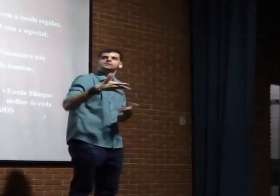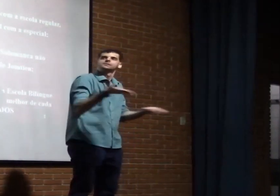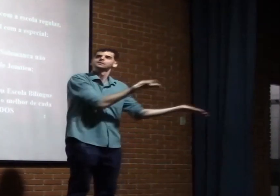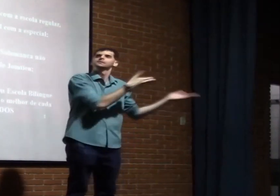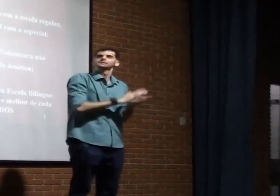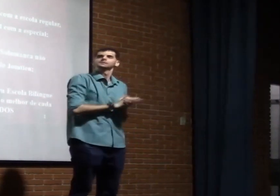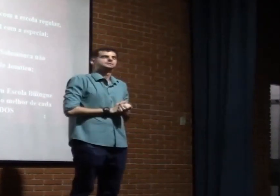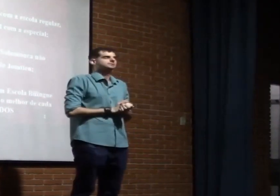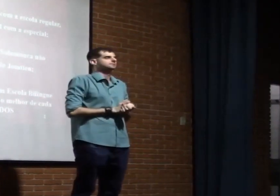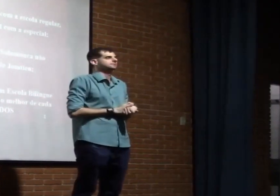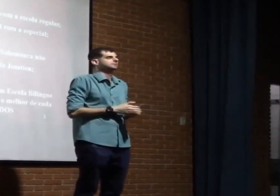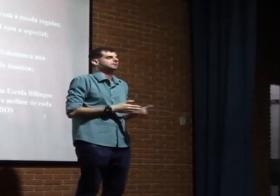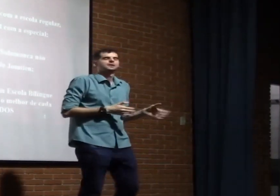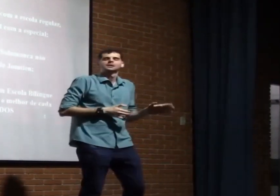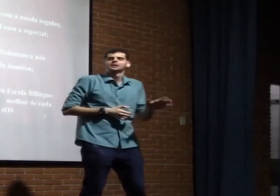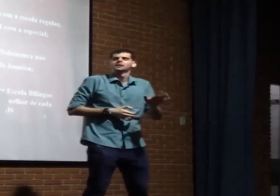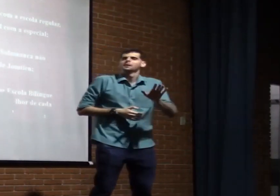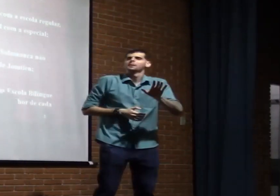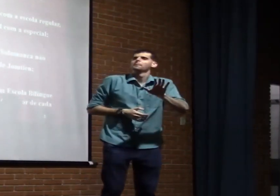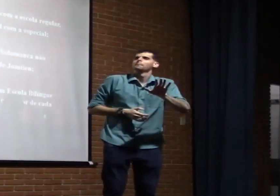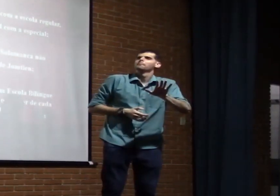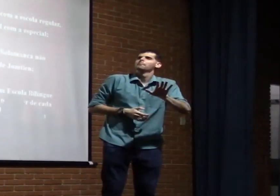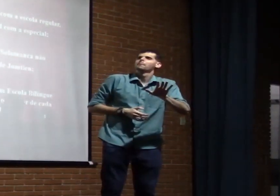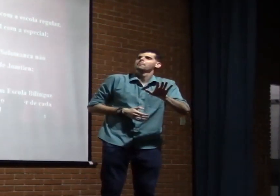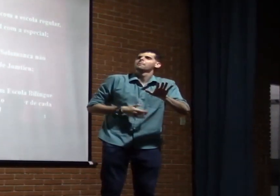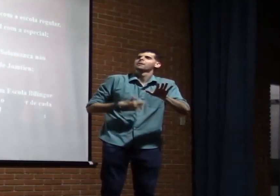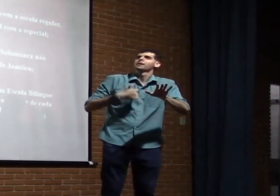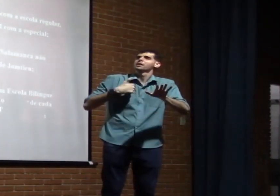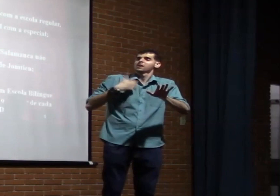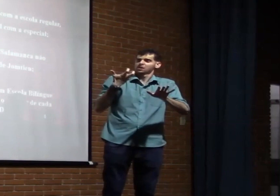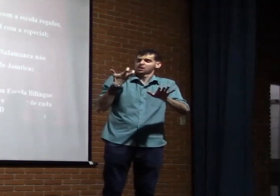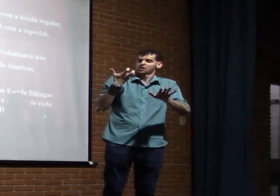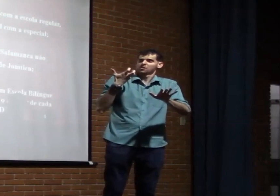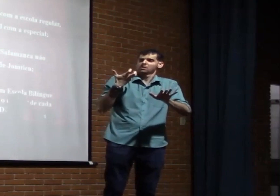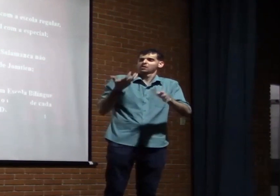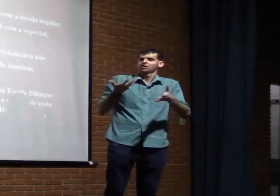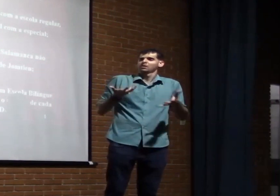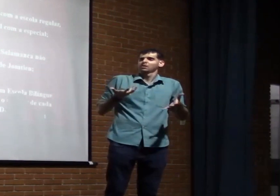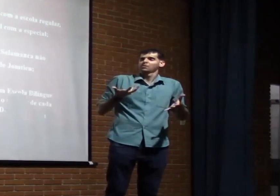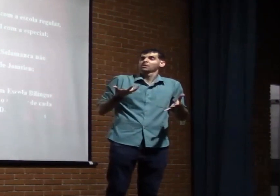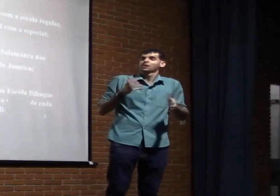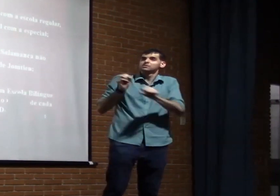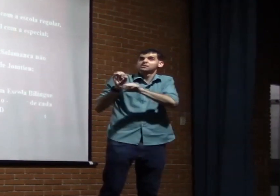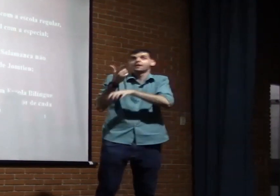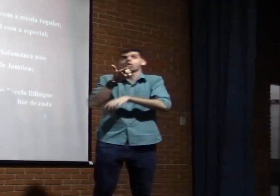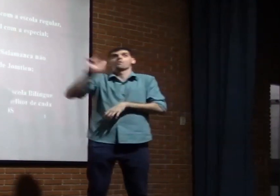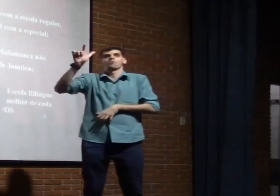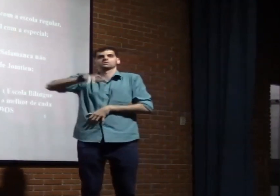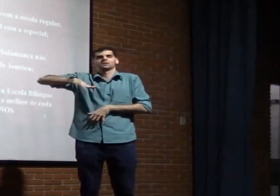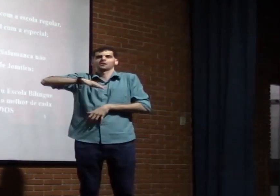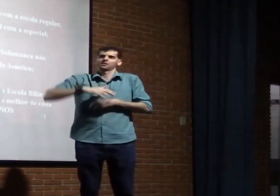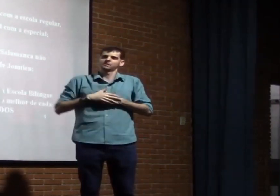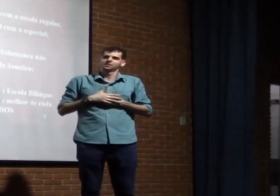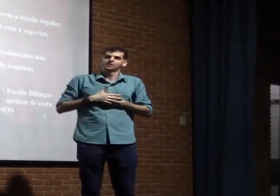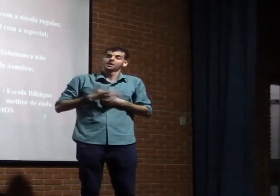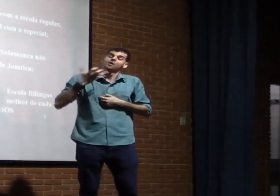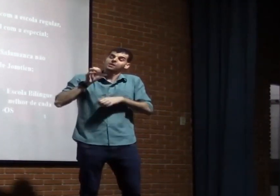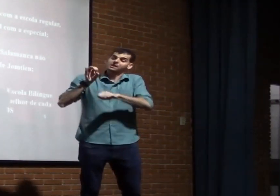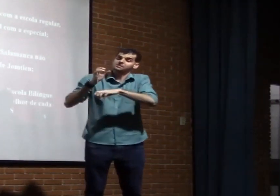surdos, eles são colocados para ocupar a vaga de professor de Libras, né? Mas, por exemplo, se o professor surdo